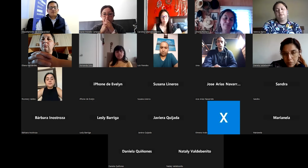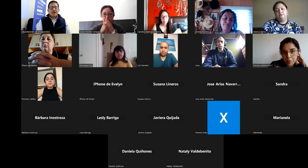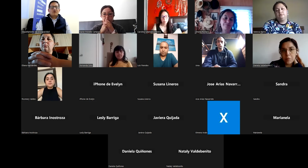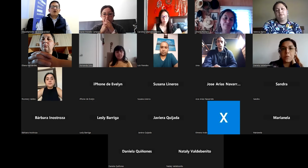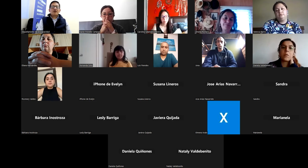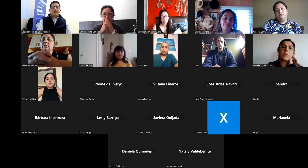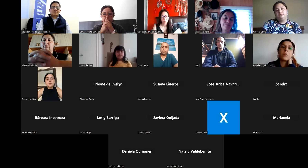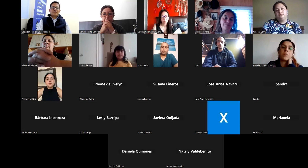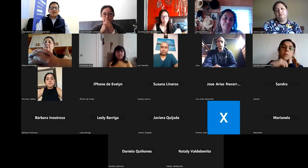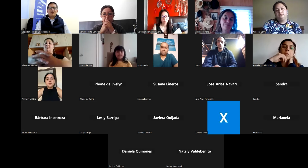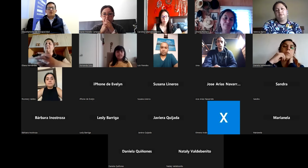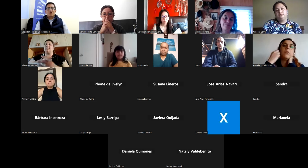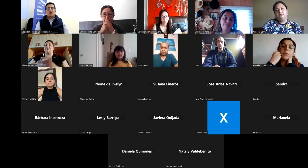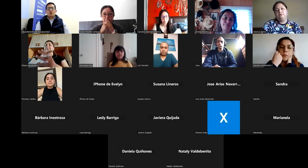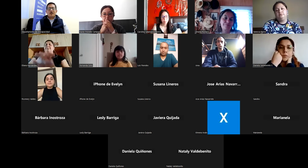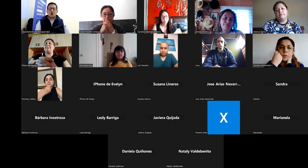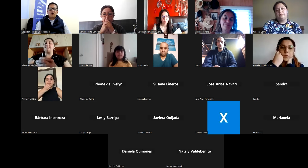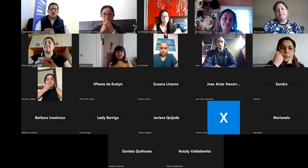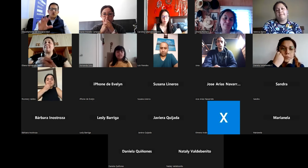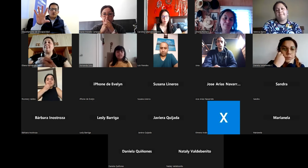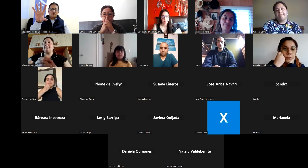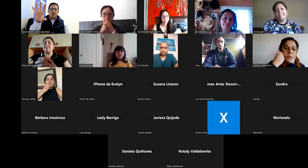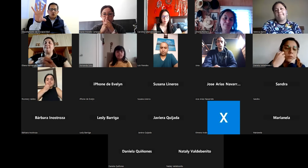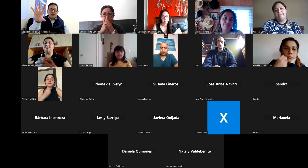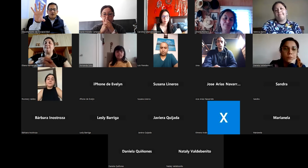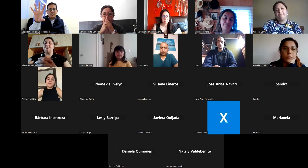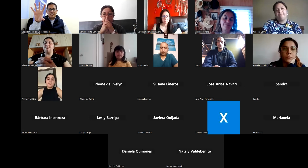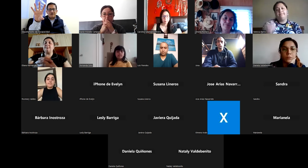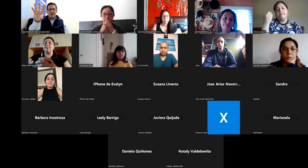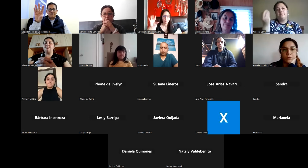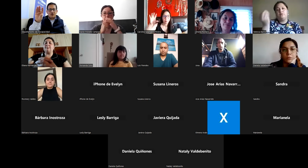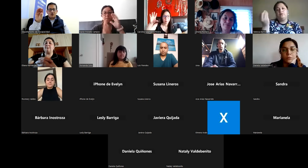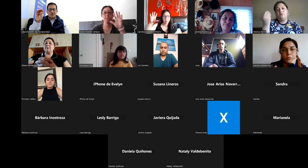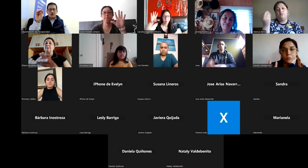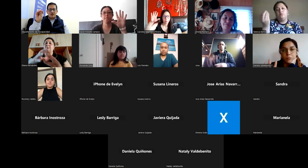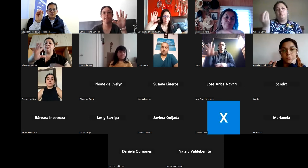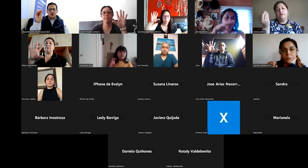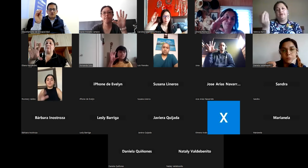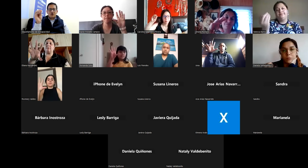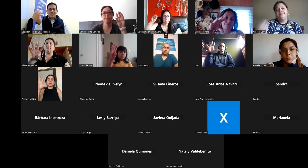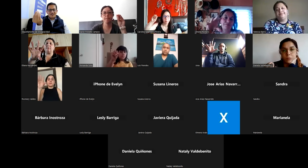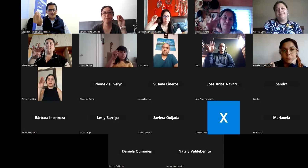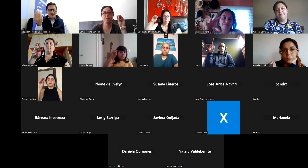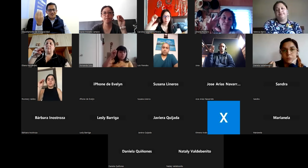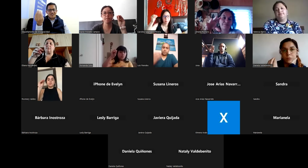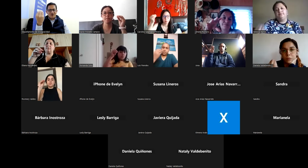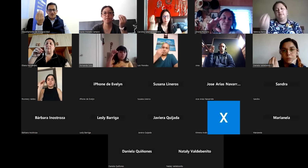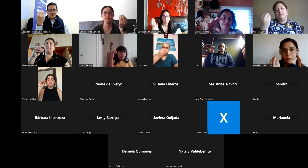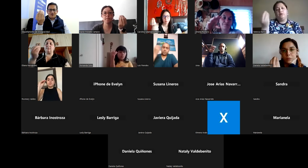el buenos días faltamos primero con bueno ¿cómo digo bueno? vamos a tomar la mano activa la vamos a juntar los deditos y la vamos a dejar así ¿cierto? y hacemos esto